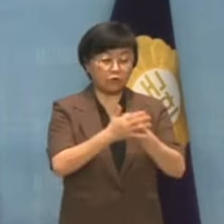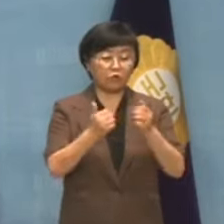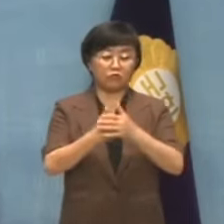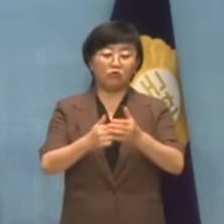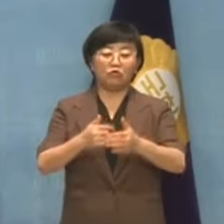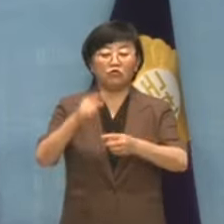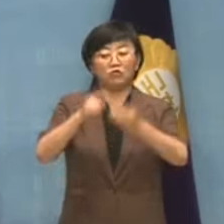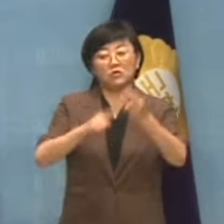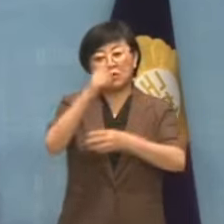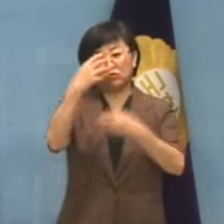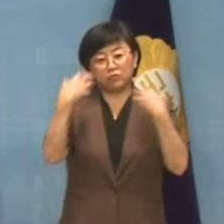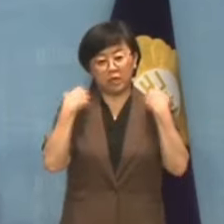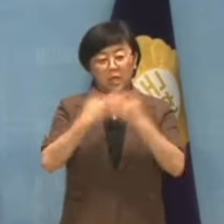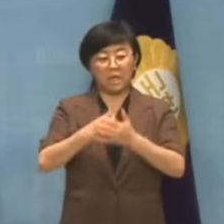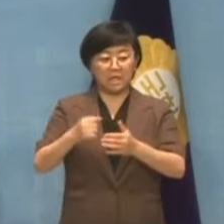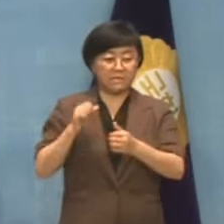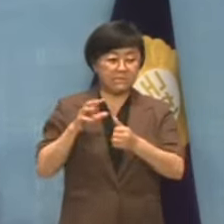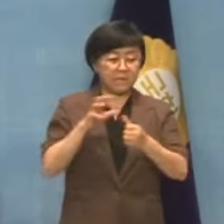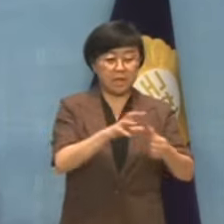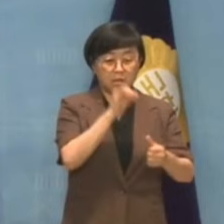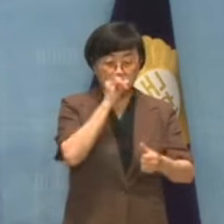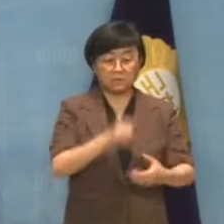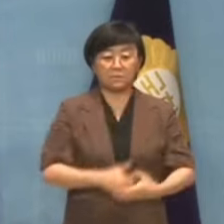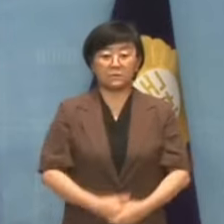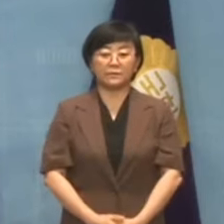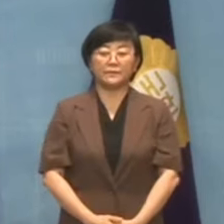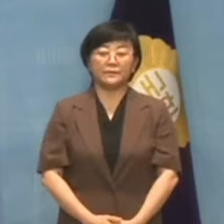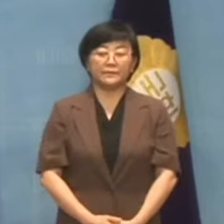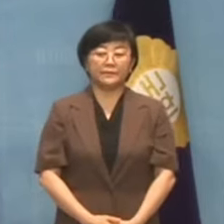정권에 보이지 않는 힘이 작용하고 있는 것입니까?